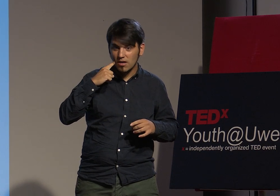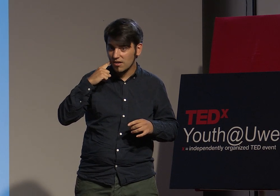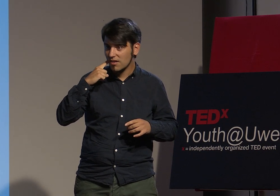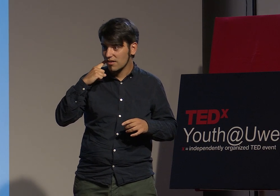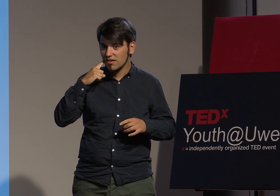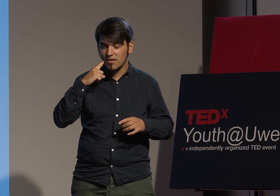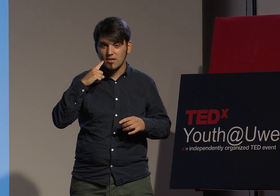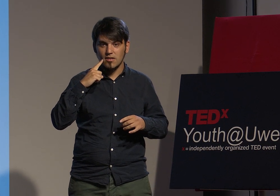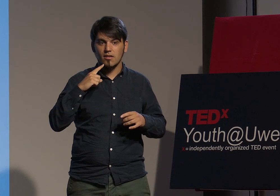Моето семейство,